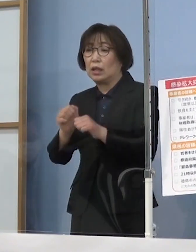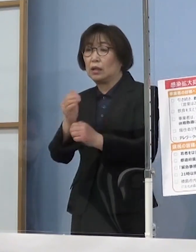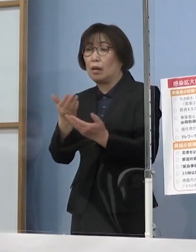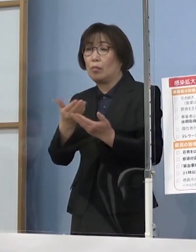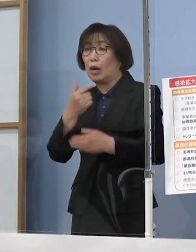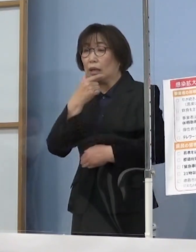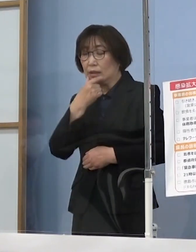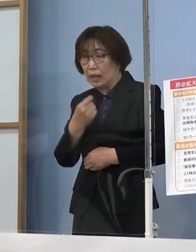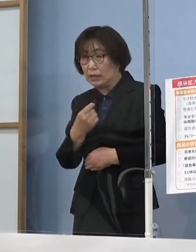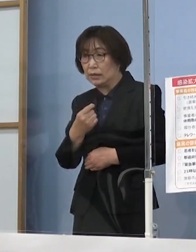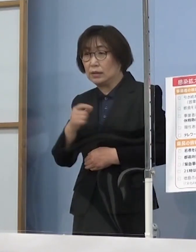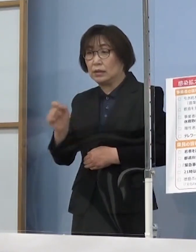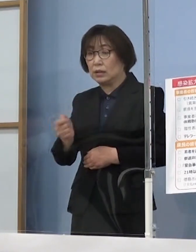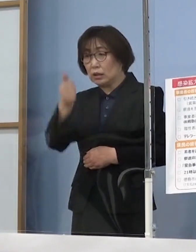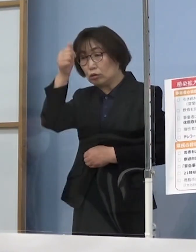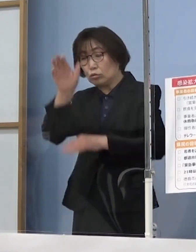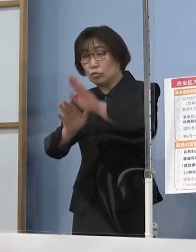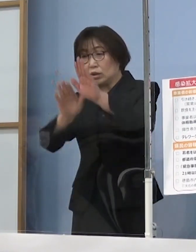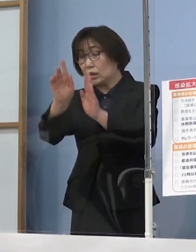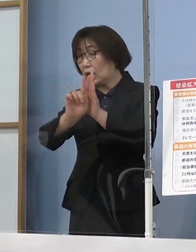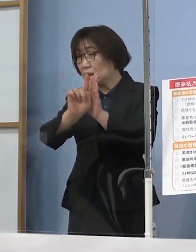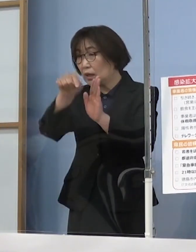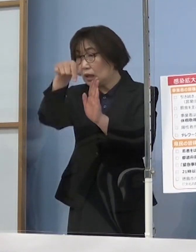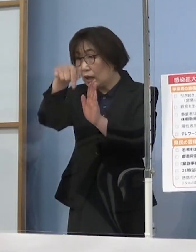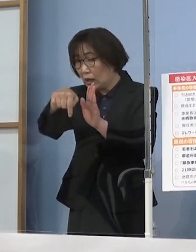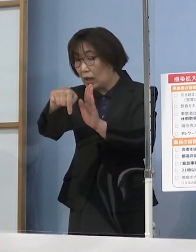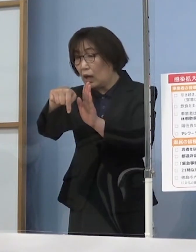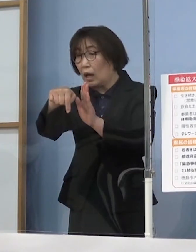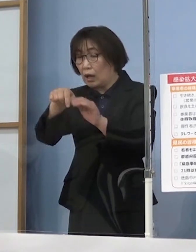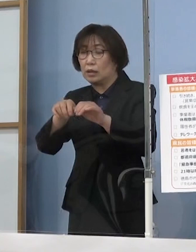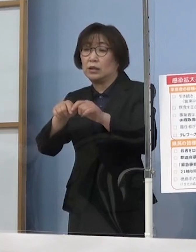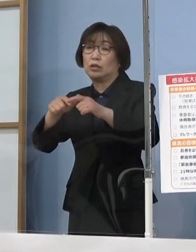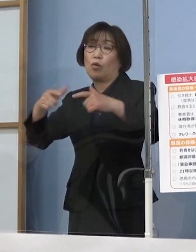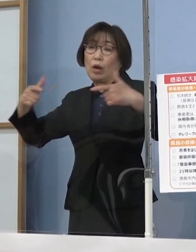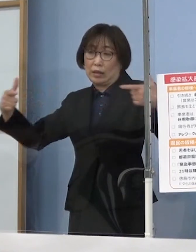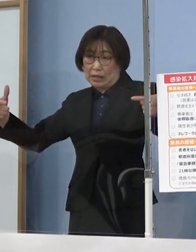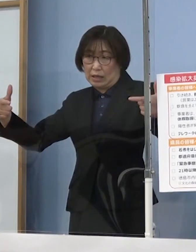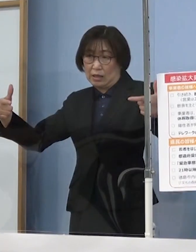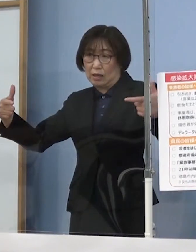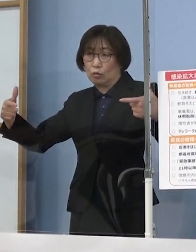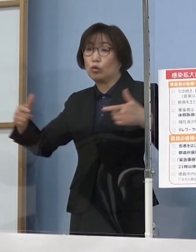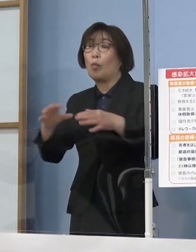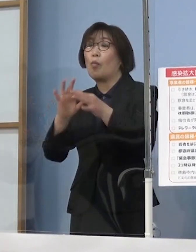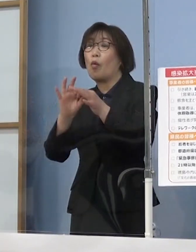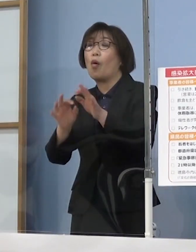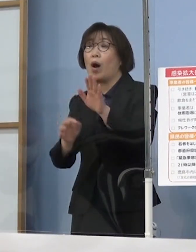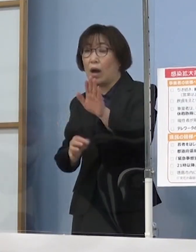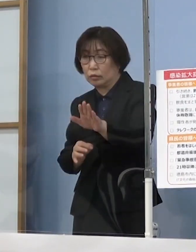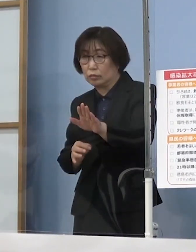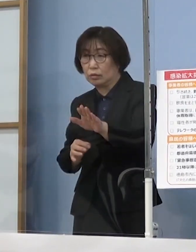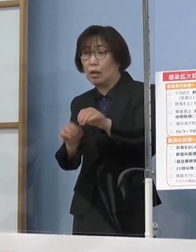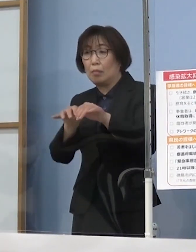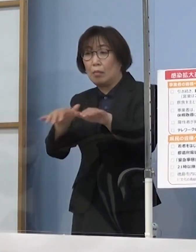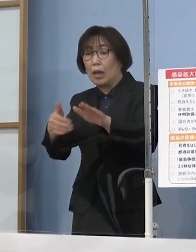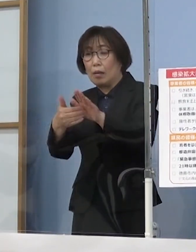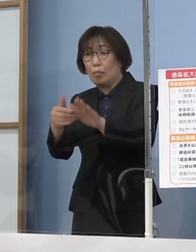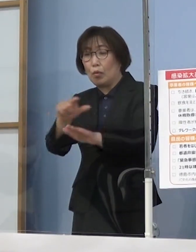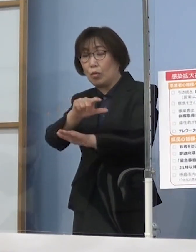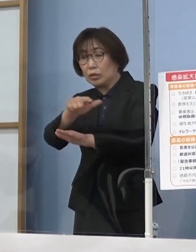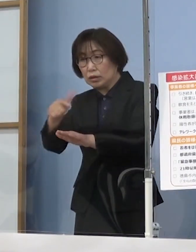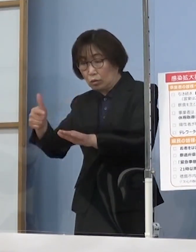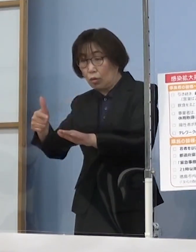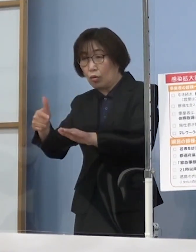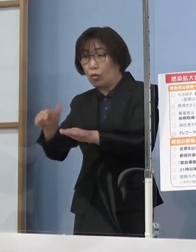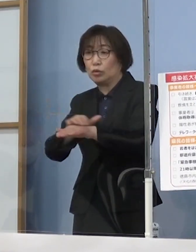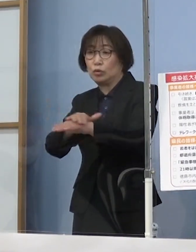急事態宣言、こちらがより広がることともなったところでありますし、まん延防止等重点措置のエリア、これも広が